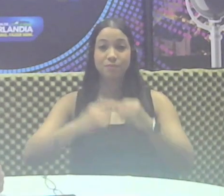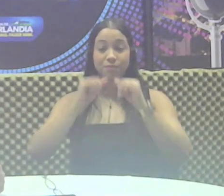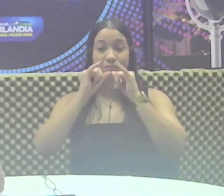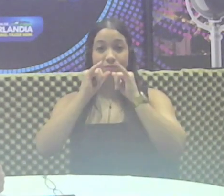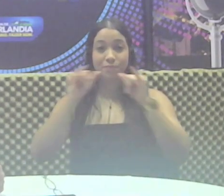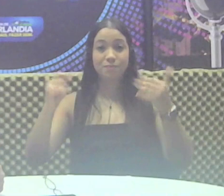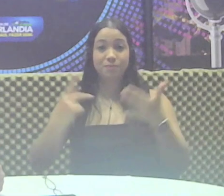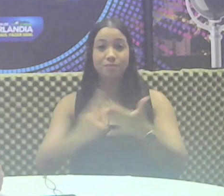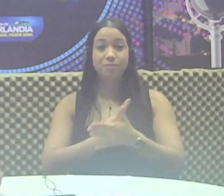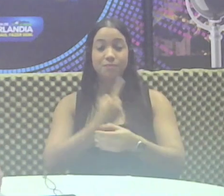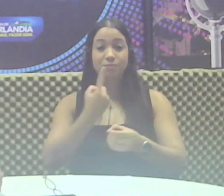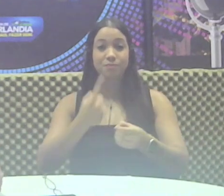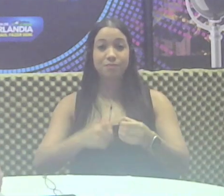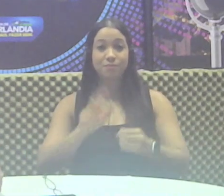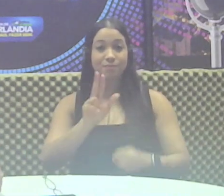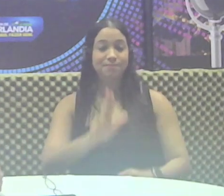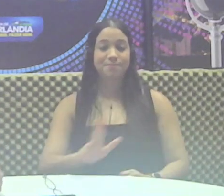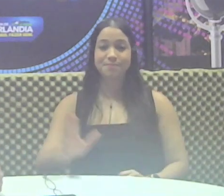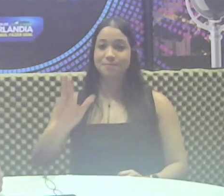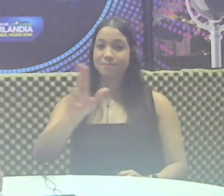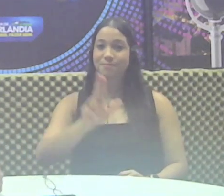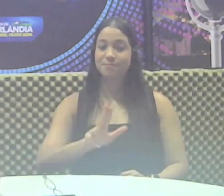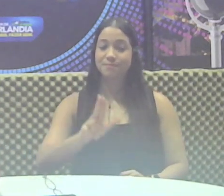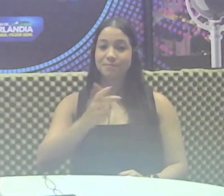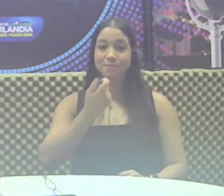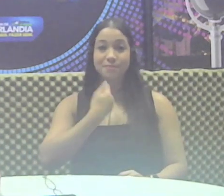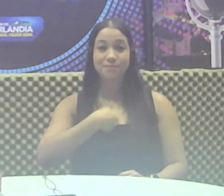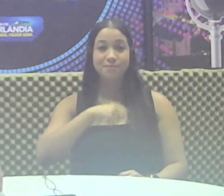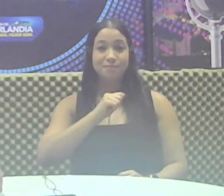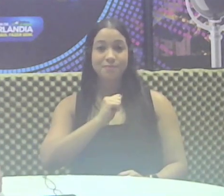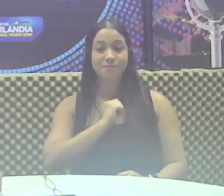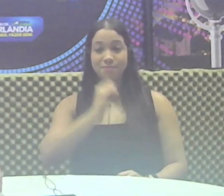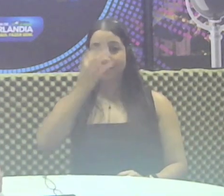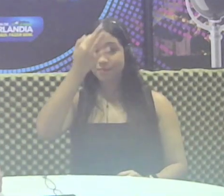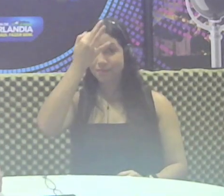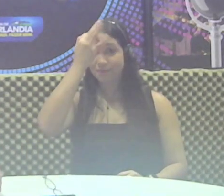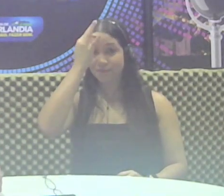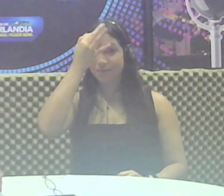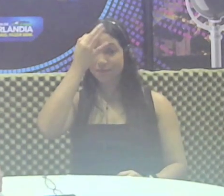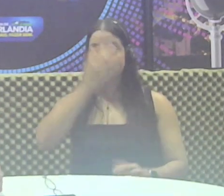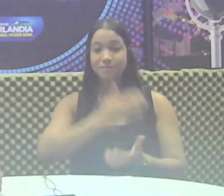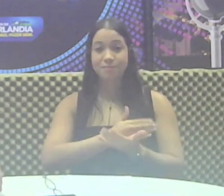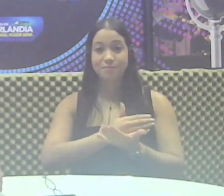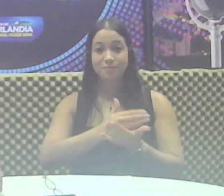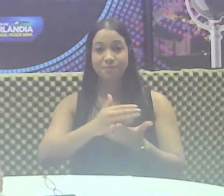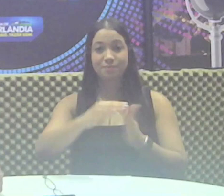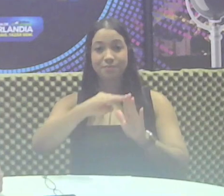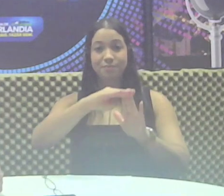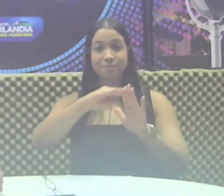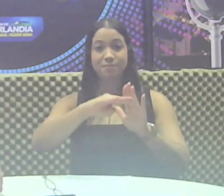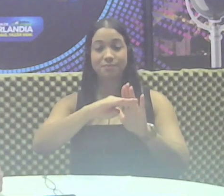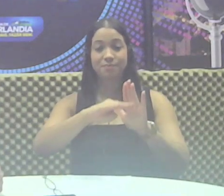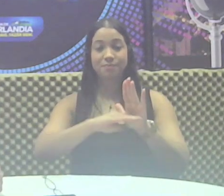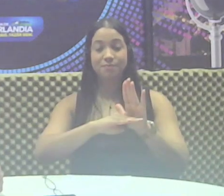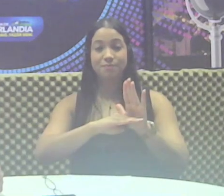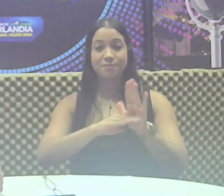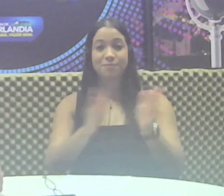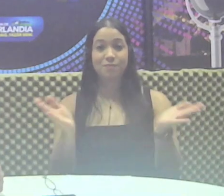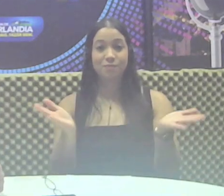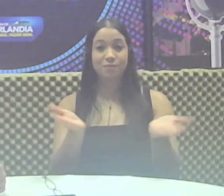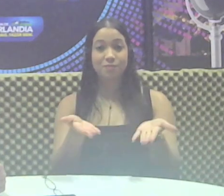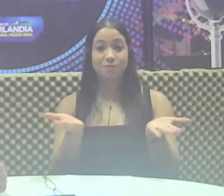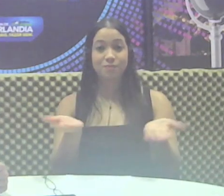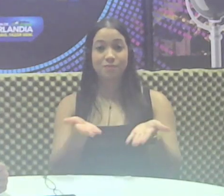um boletim de notícias sobre o que de fato acontece em Uberlândia. Eu sou Fernando Natalio. Vamos juntos aos